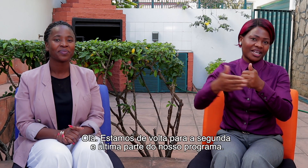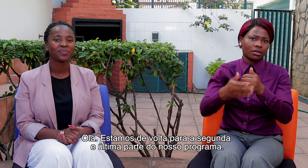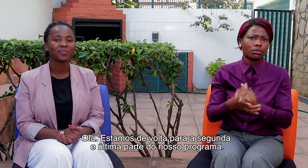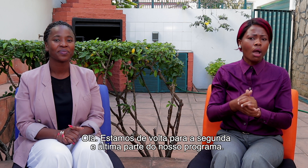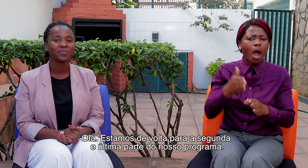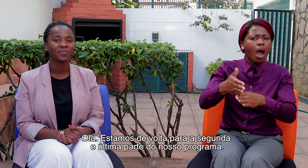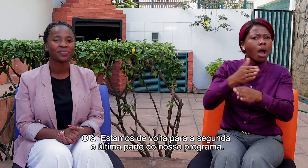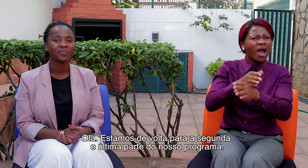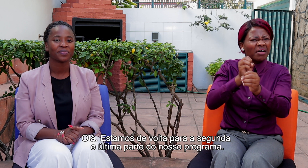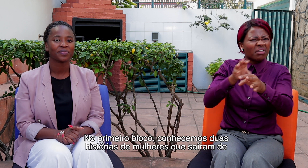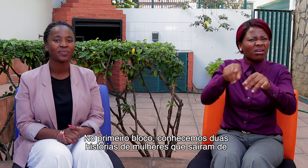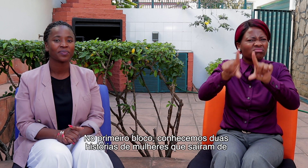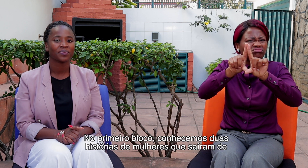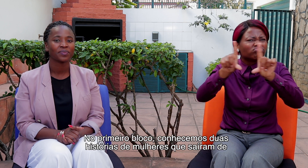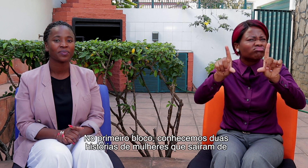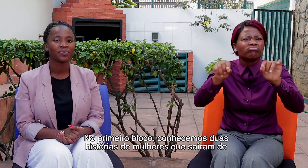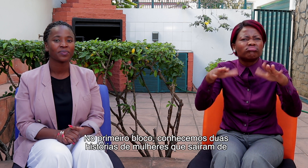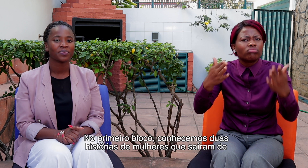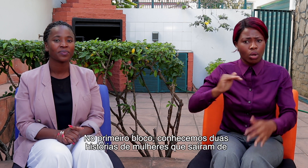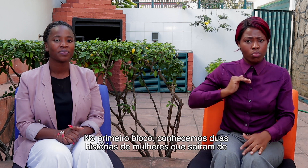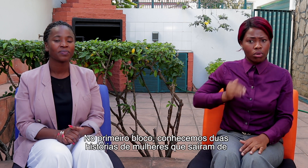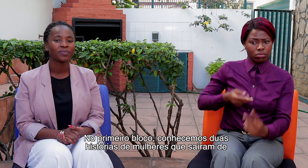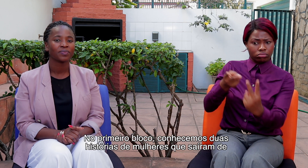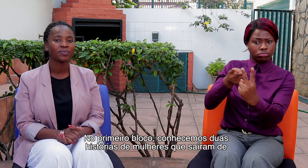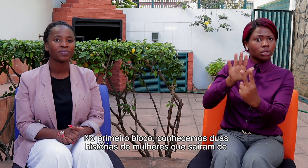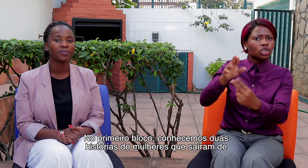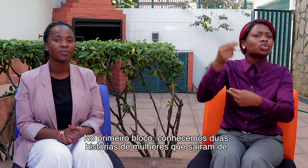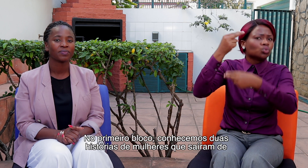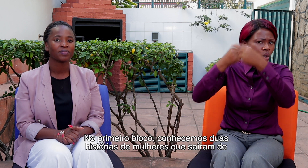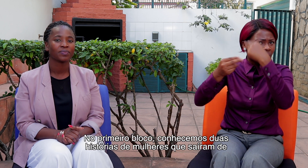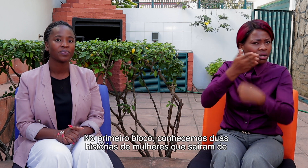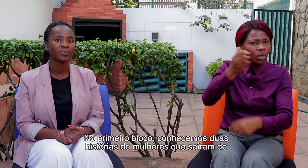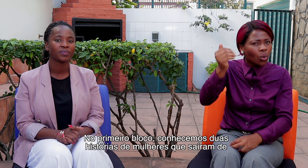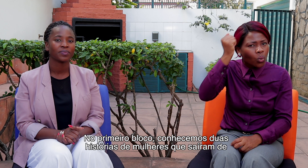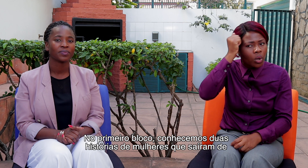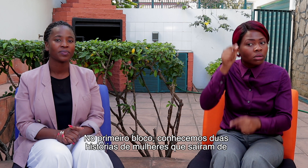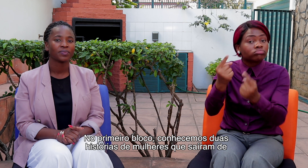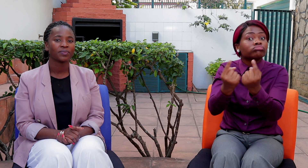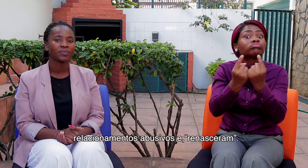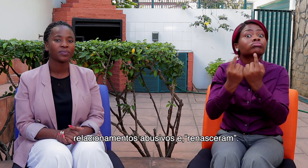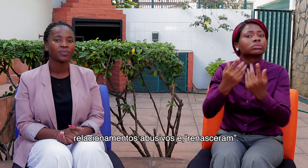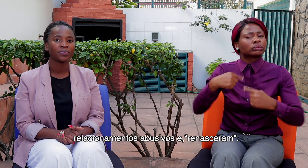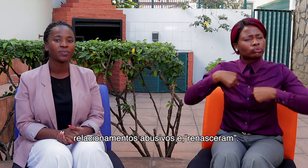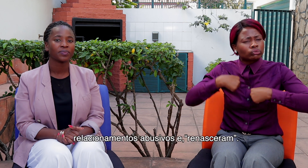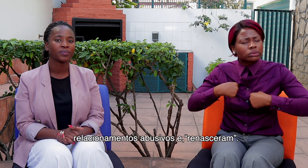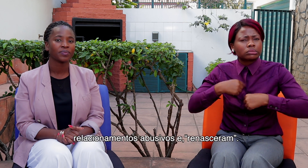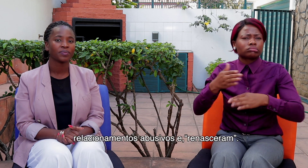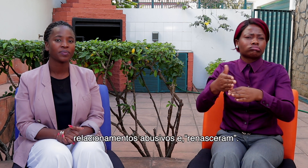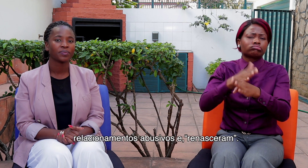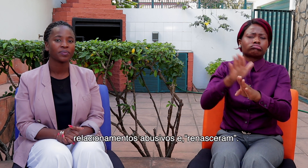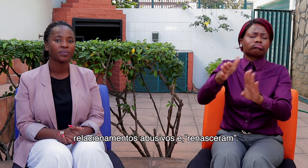parte do nosso programa. No primeiro bloco, conhecemos duas histórias de mulheres que saíram de